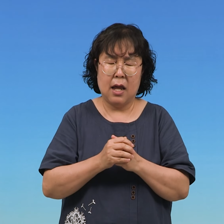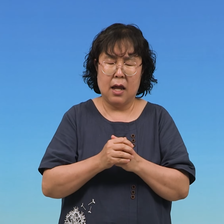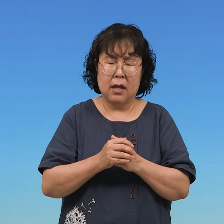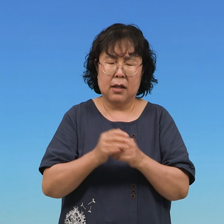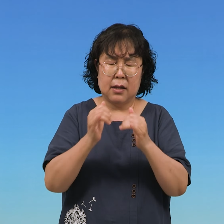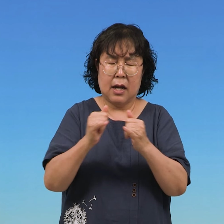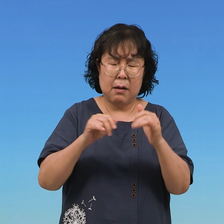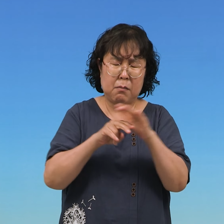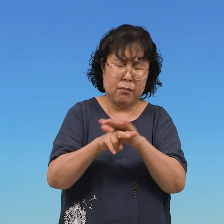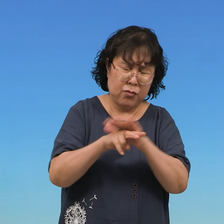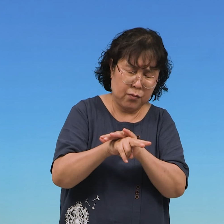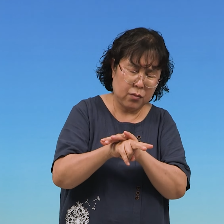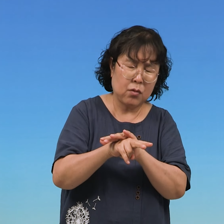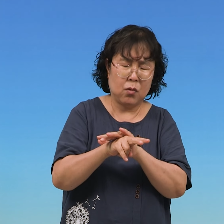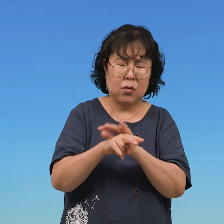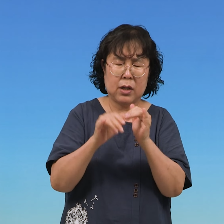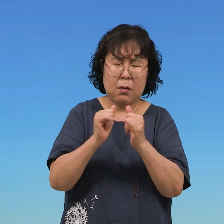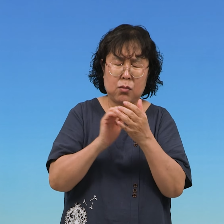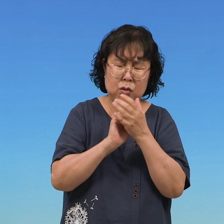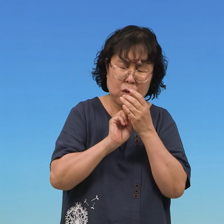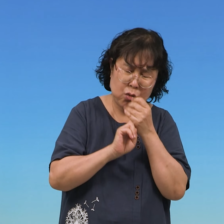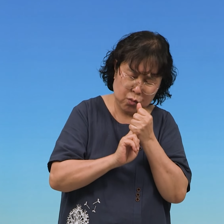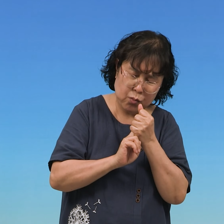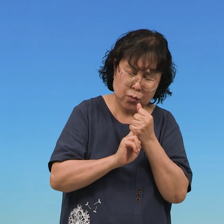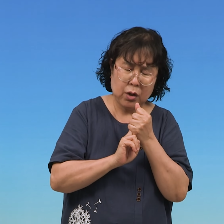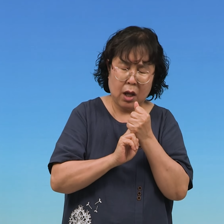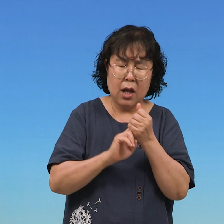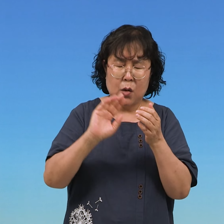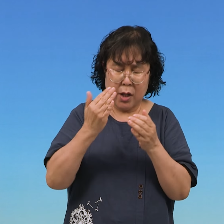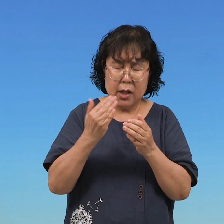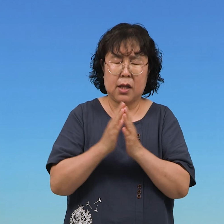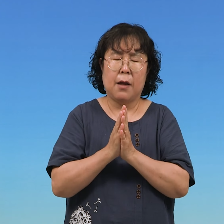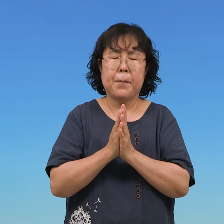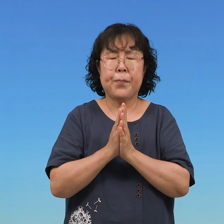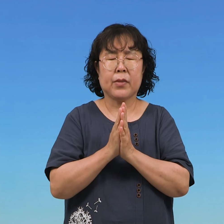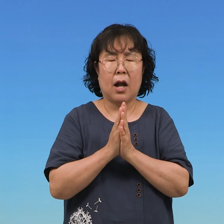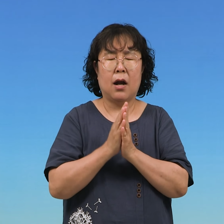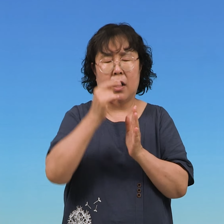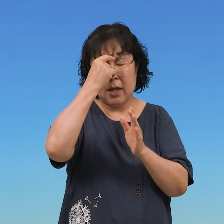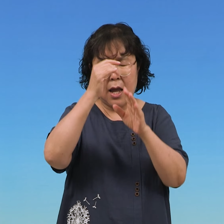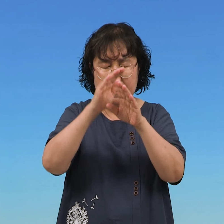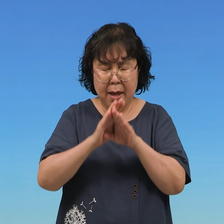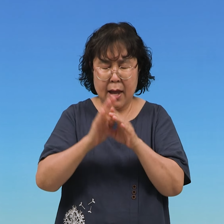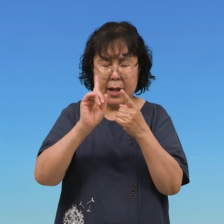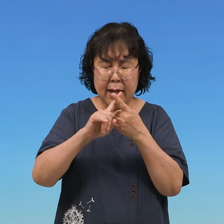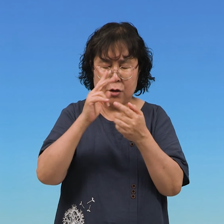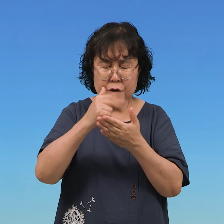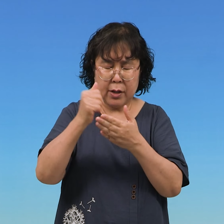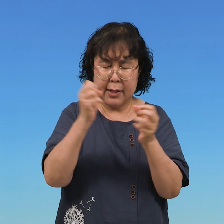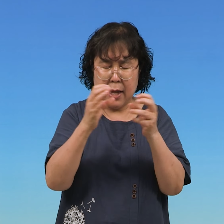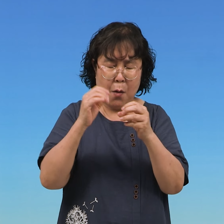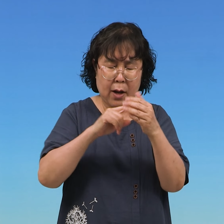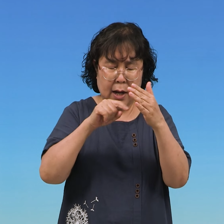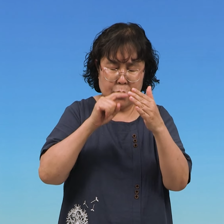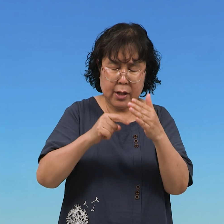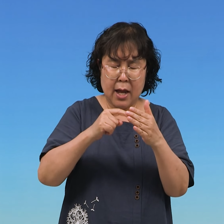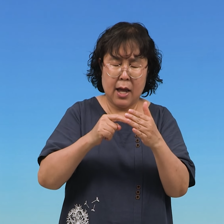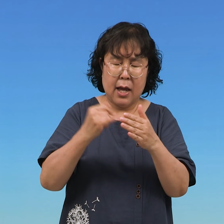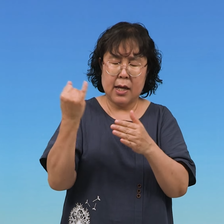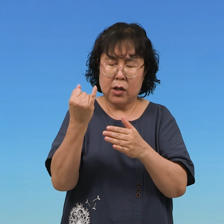대인 기피증이 찾아왔는데, 예배에 관한 주님과의 대화 가운데 아버지 여인이 받았던